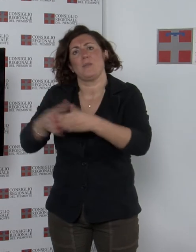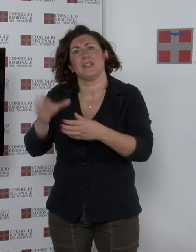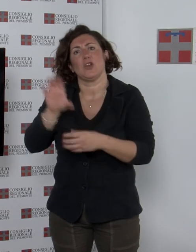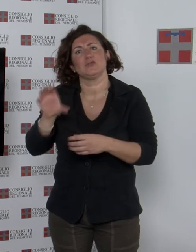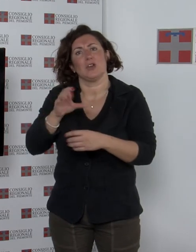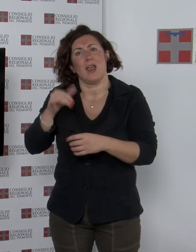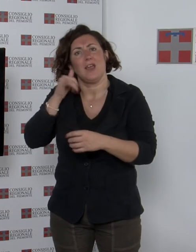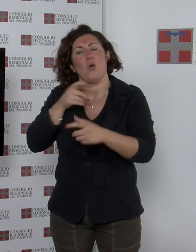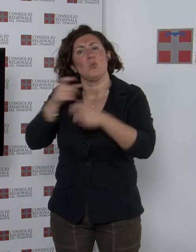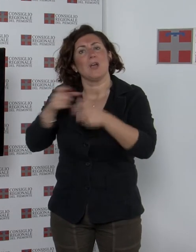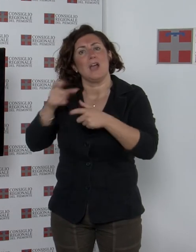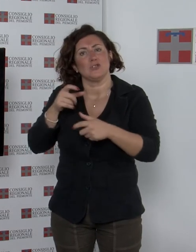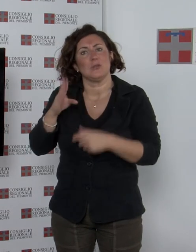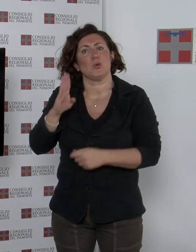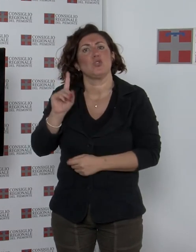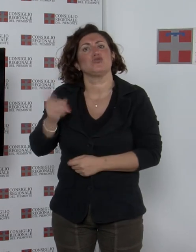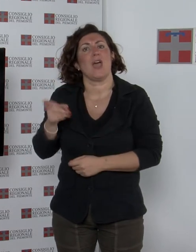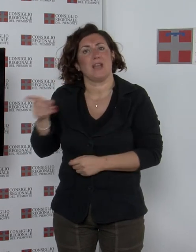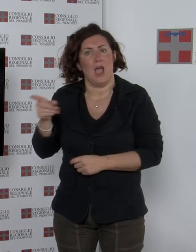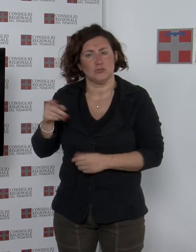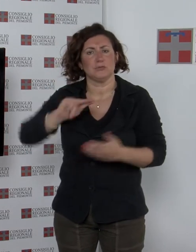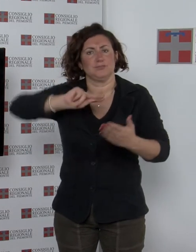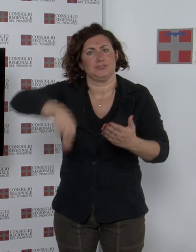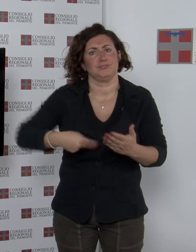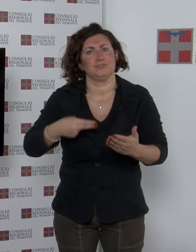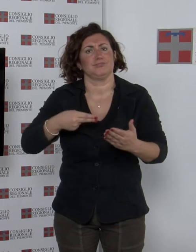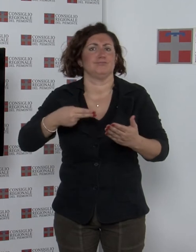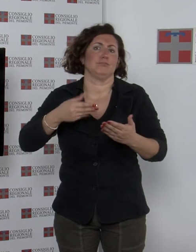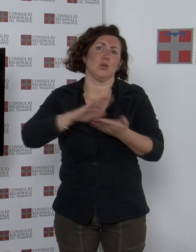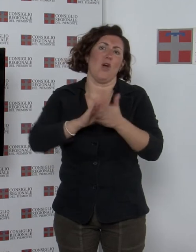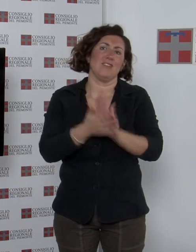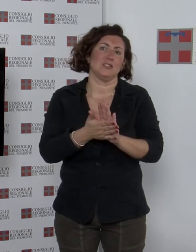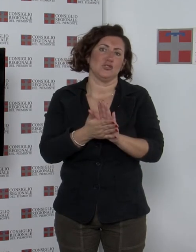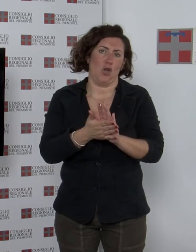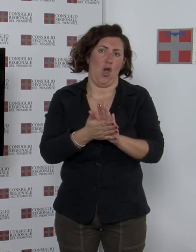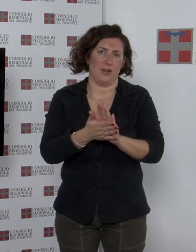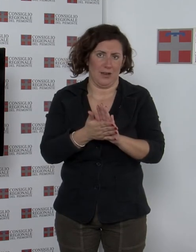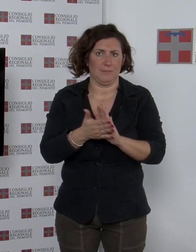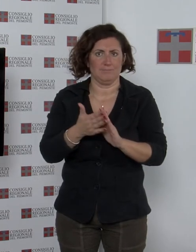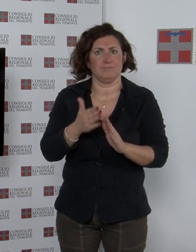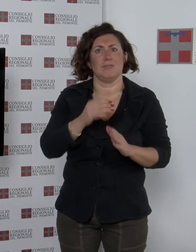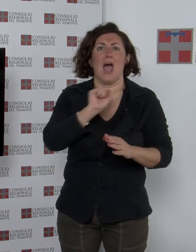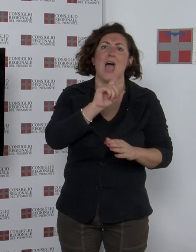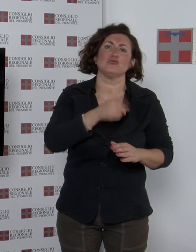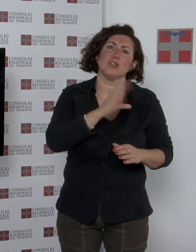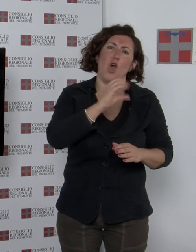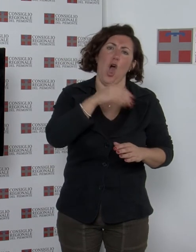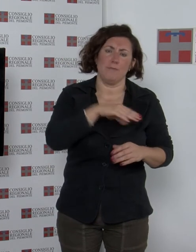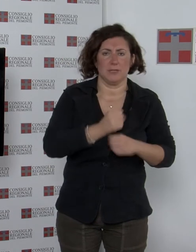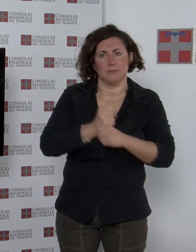sottoscritto la convenzione per l'esercizio di funzioni delegate dalla gcom al Corecom Piemonte si tratta delle deleghe per la definizione delle